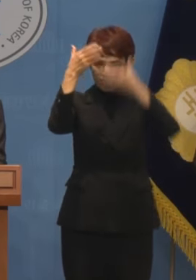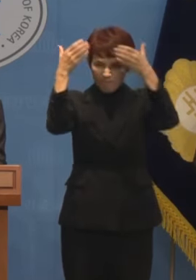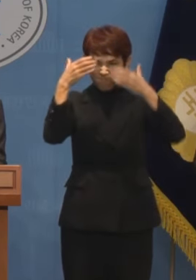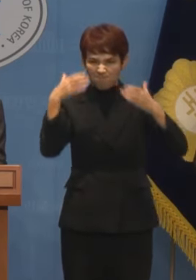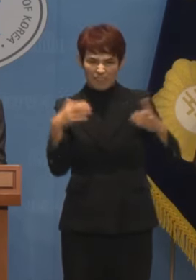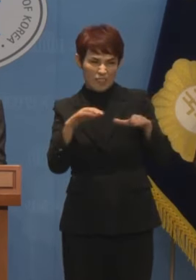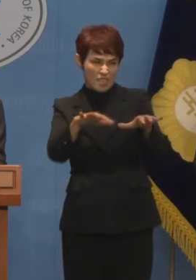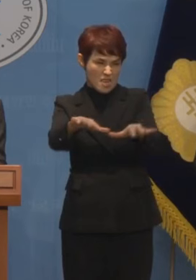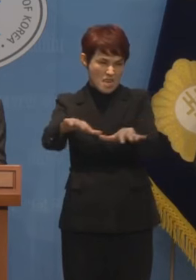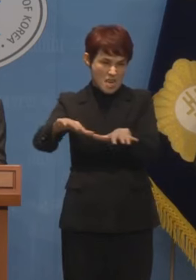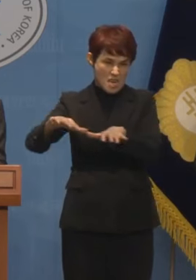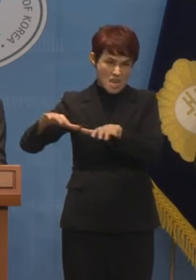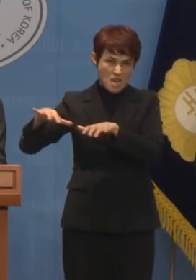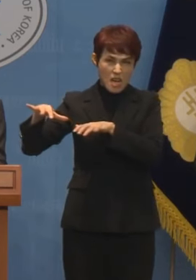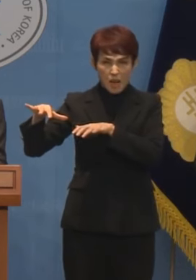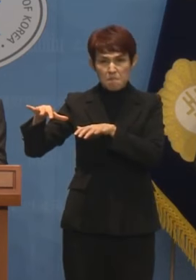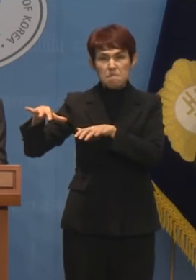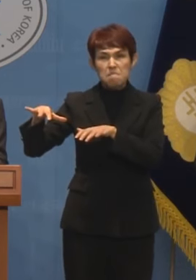시커멓게 깔렸습니다.